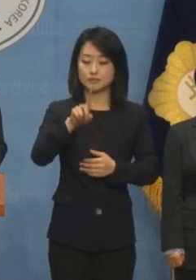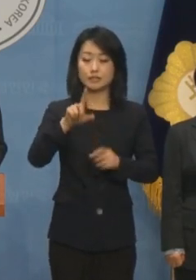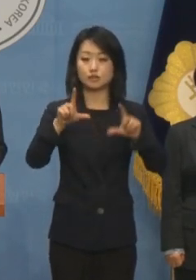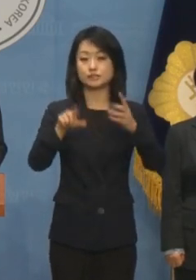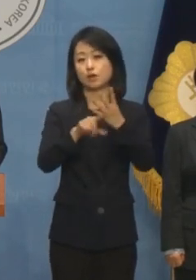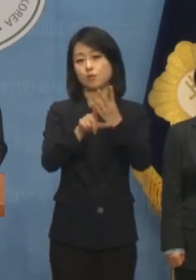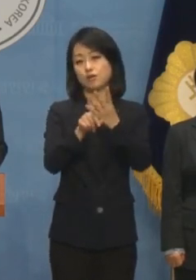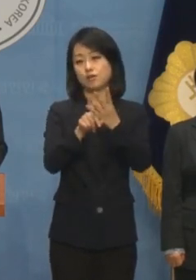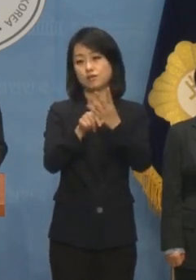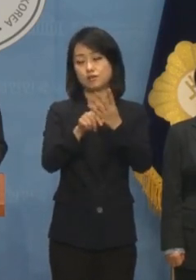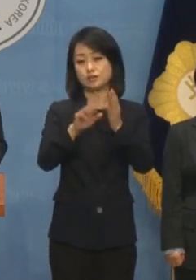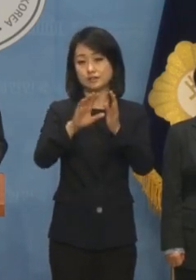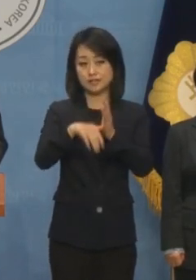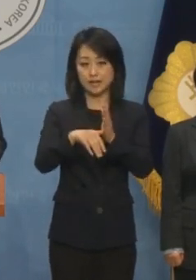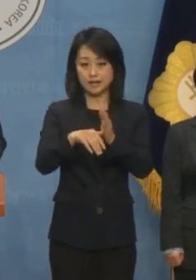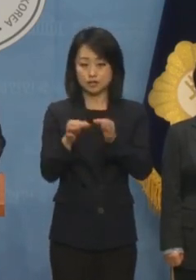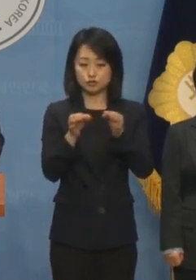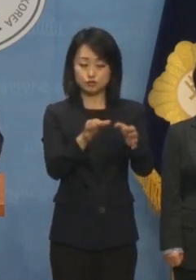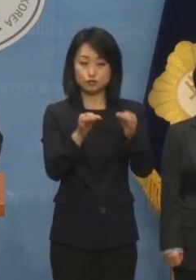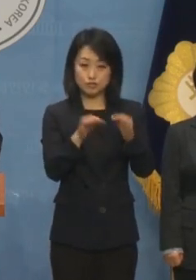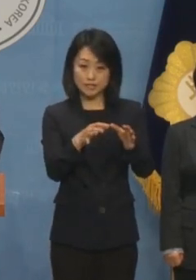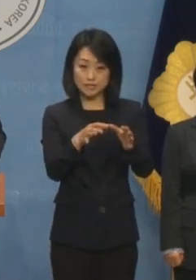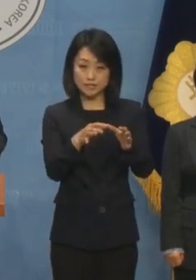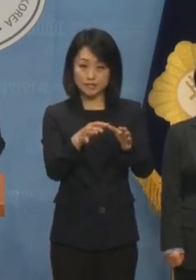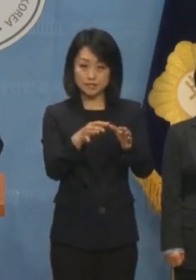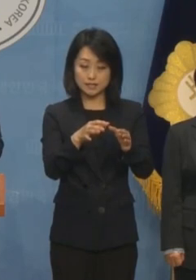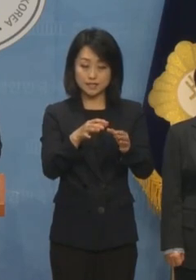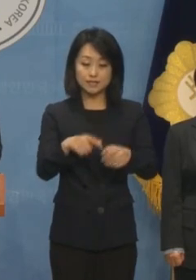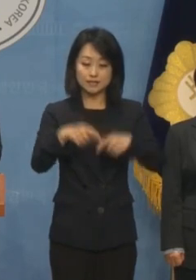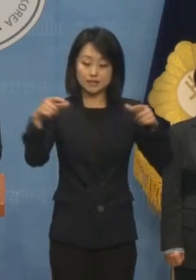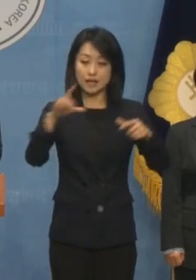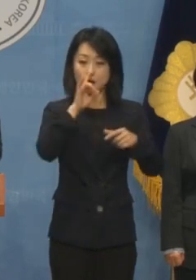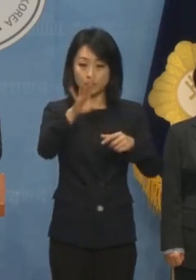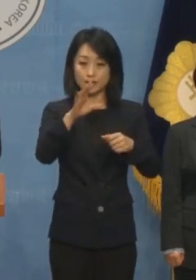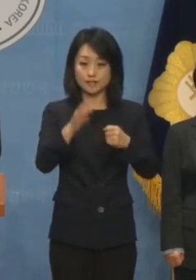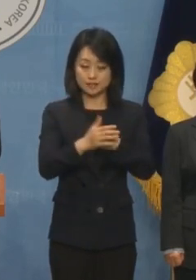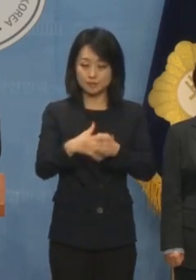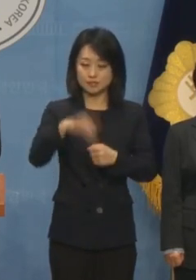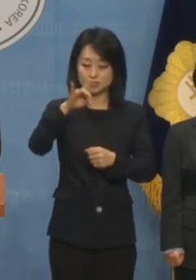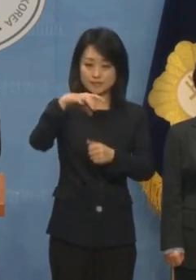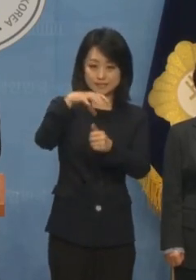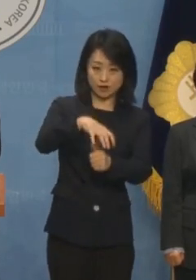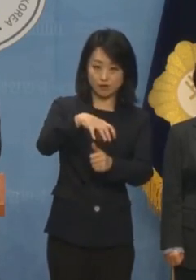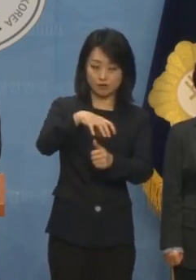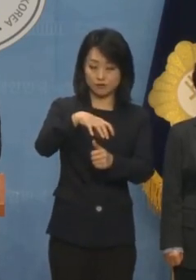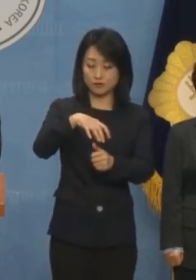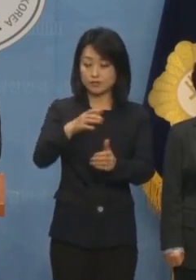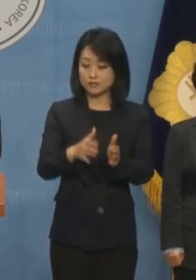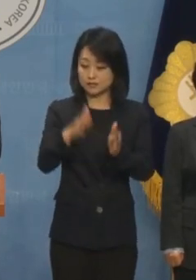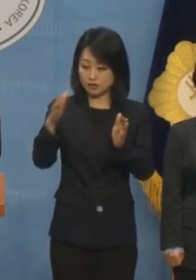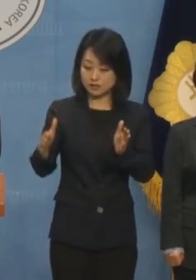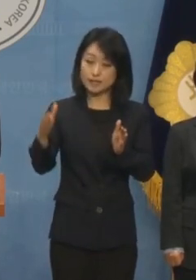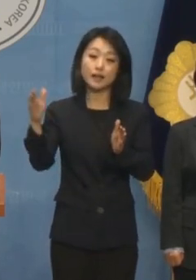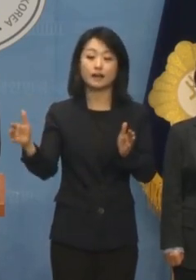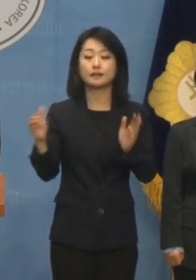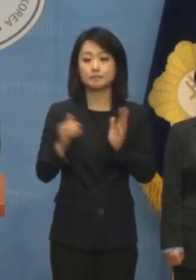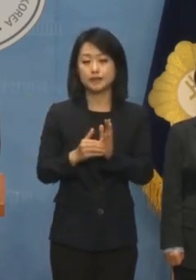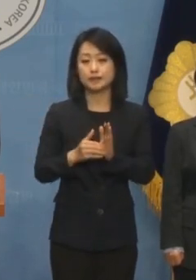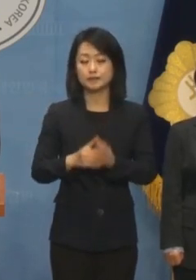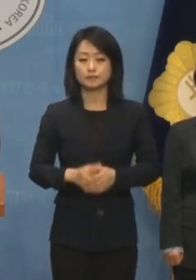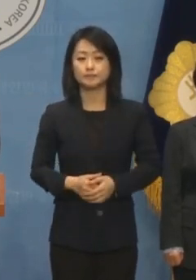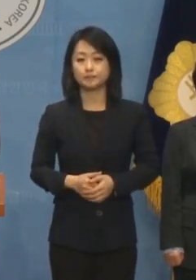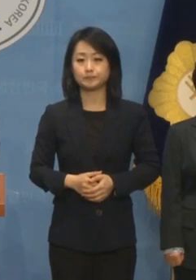4월에 투기수요 차단이라는 미명하에 첫 지정을 했고 벌써 2차례 연장을 거쳐 오늘에